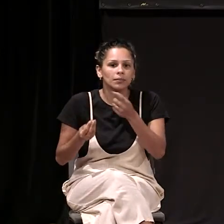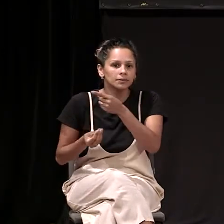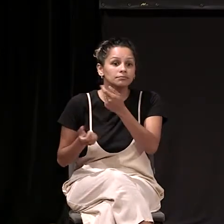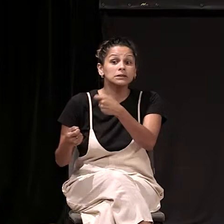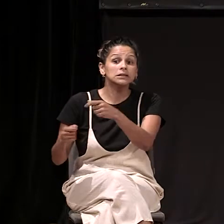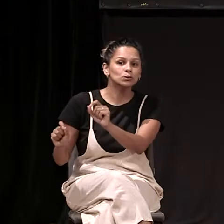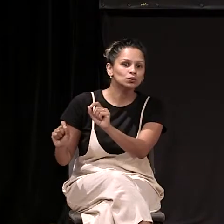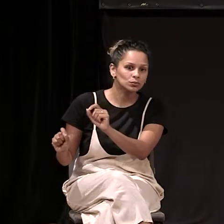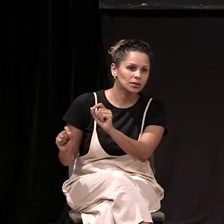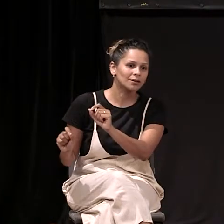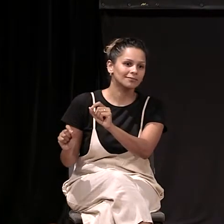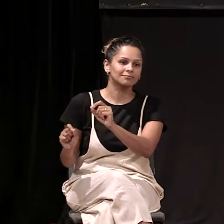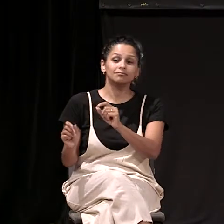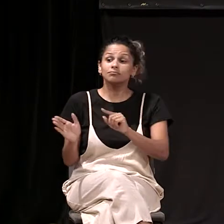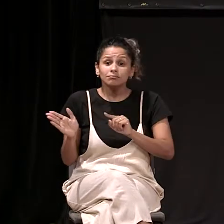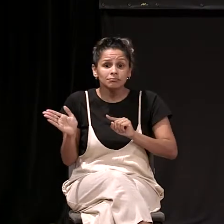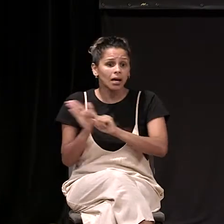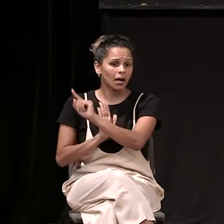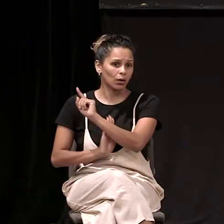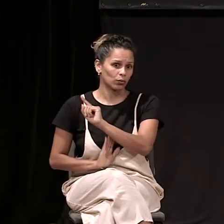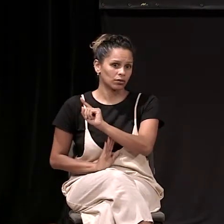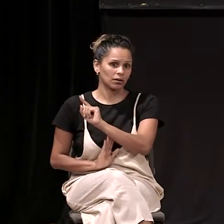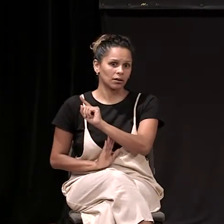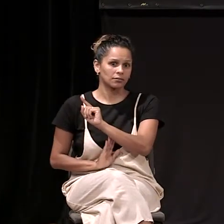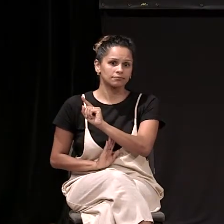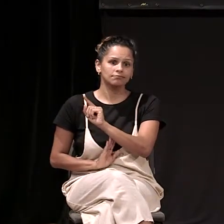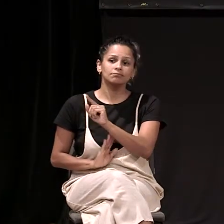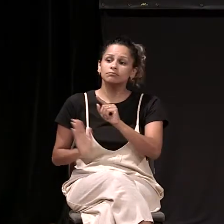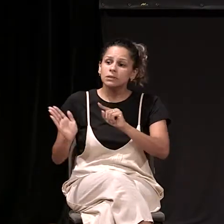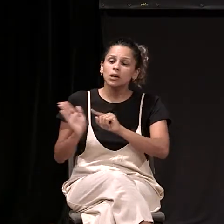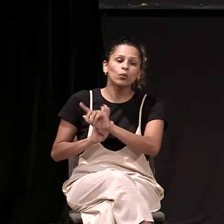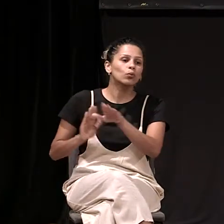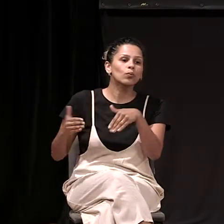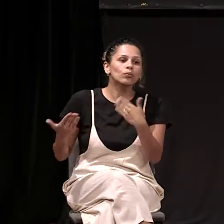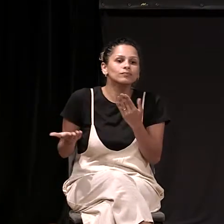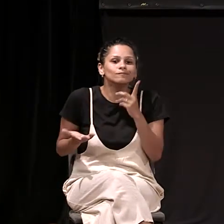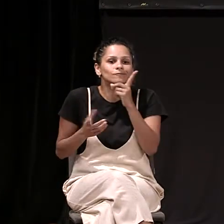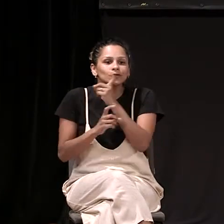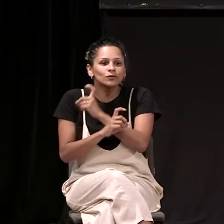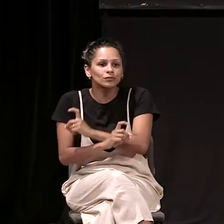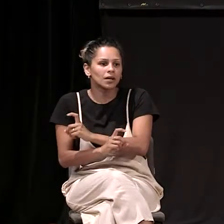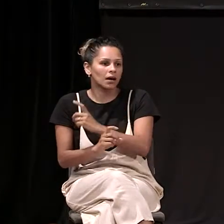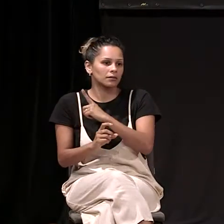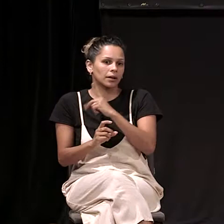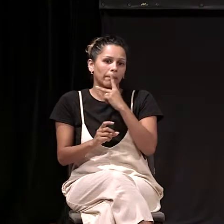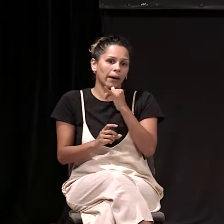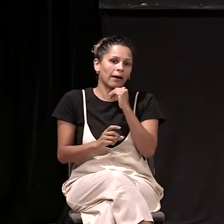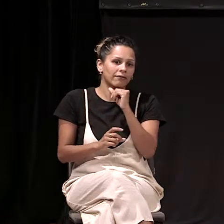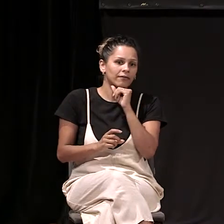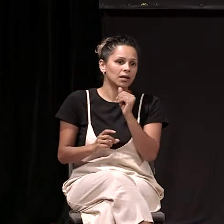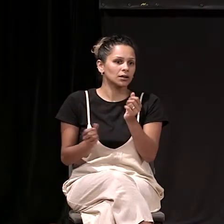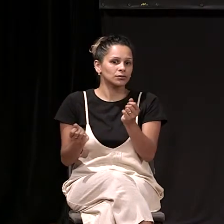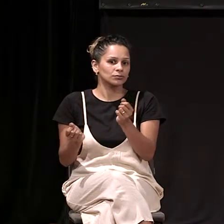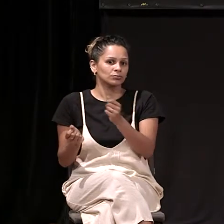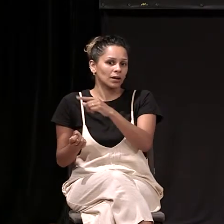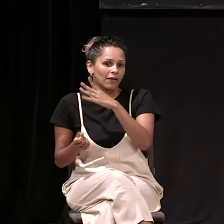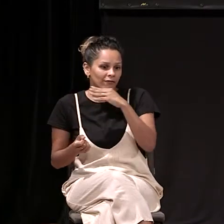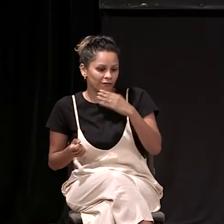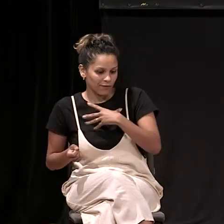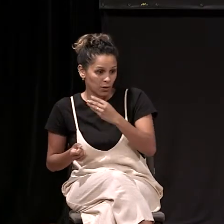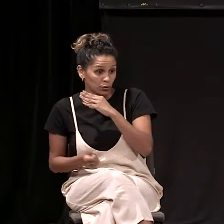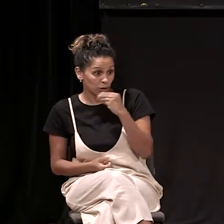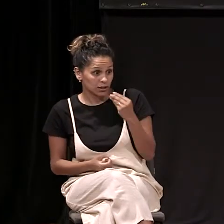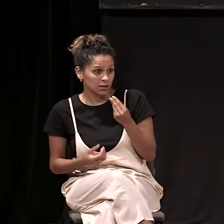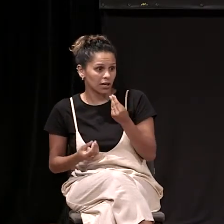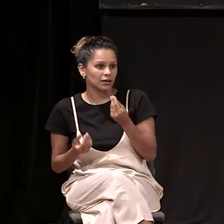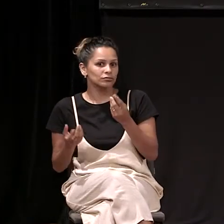né? Quais são as principais dificuldades que os pais têm com os filhos? E não faz assim em